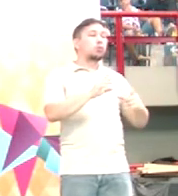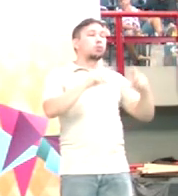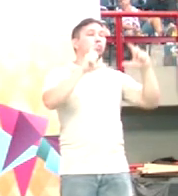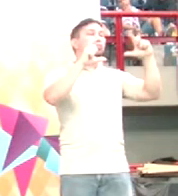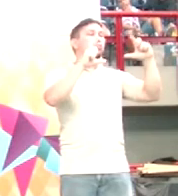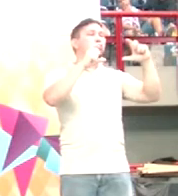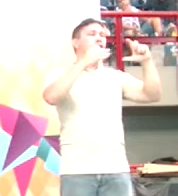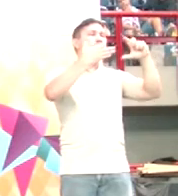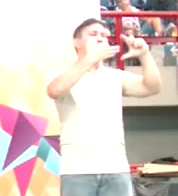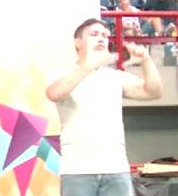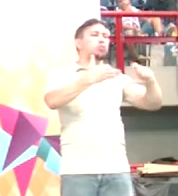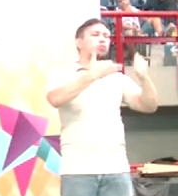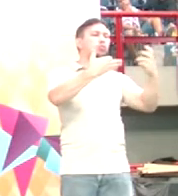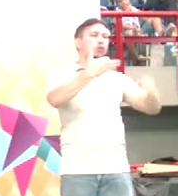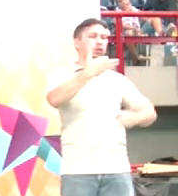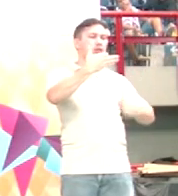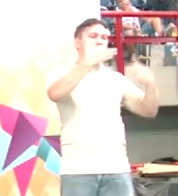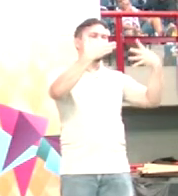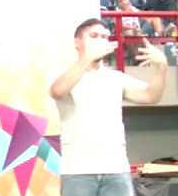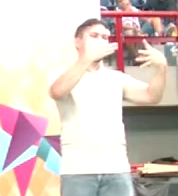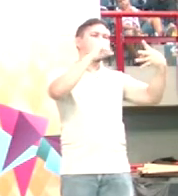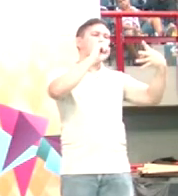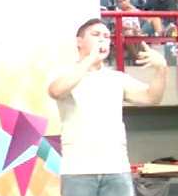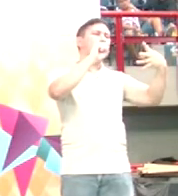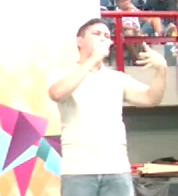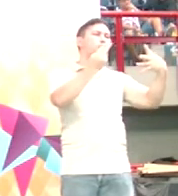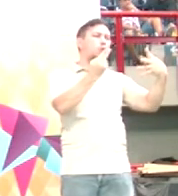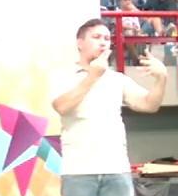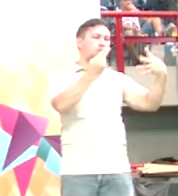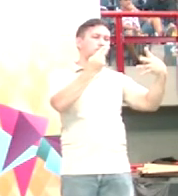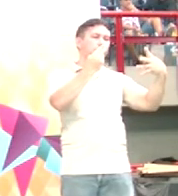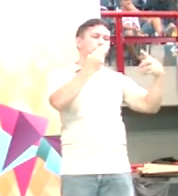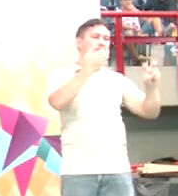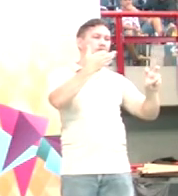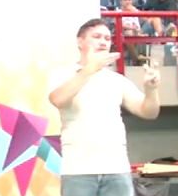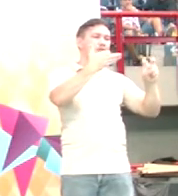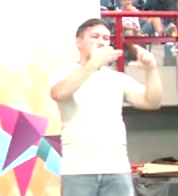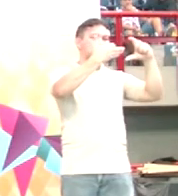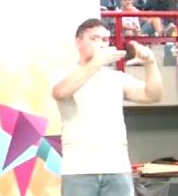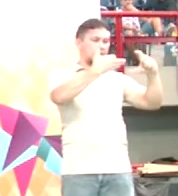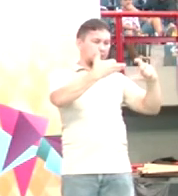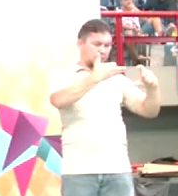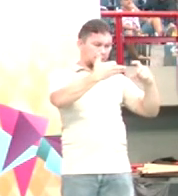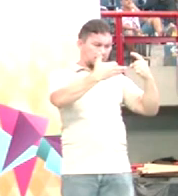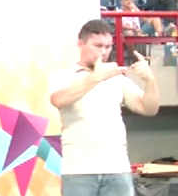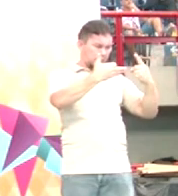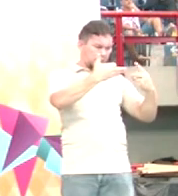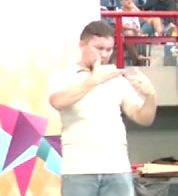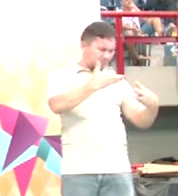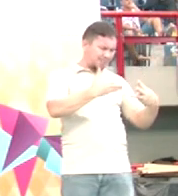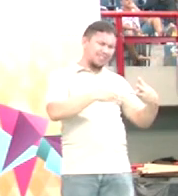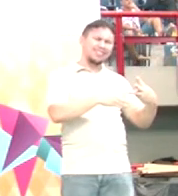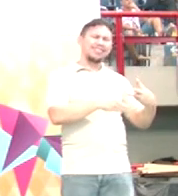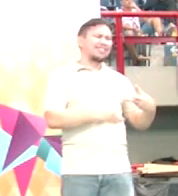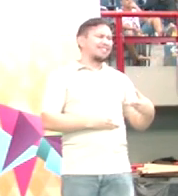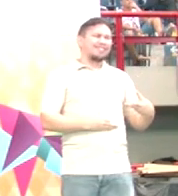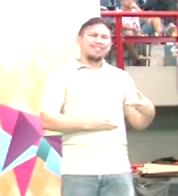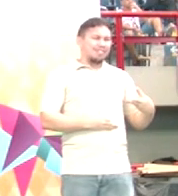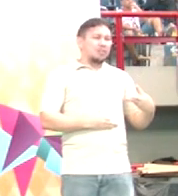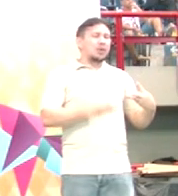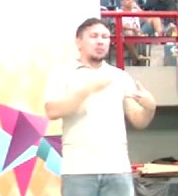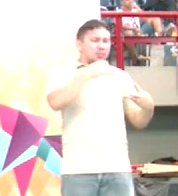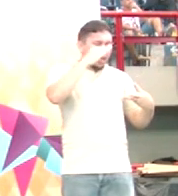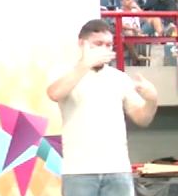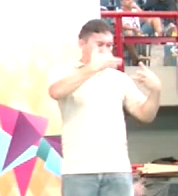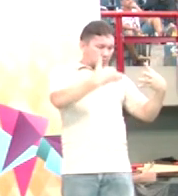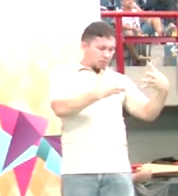4 ou 5 parágrafos. Não façam redação com 3 parágrafos.